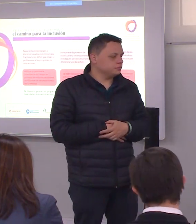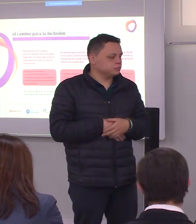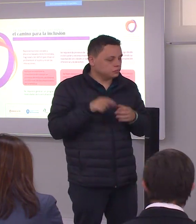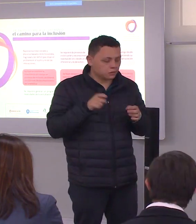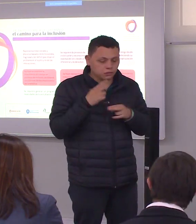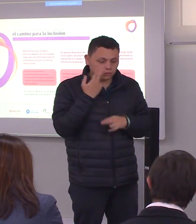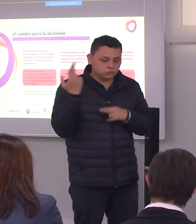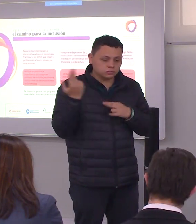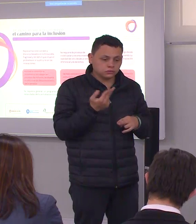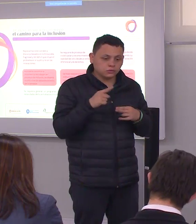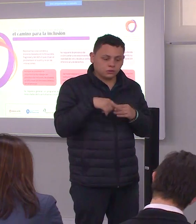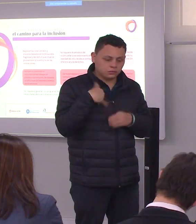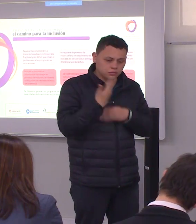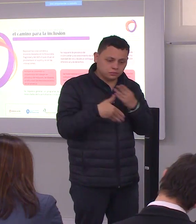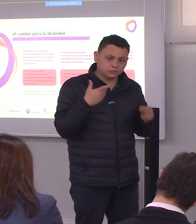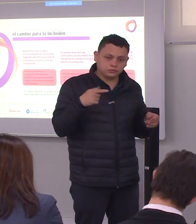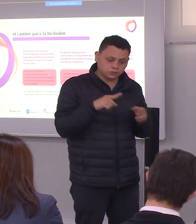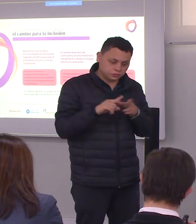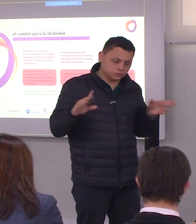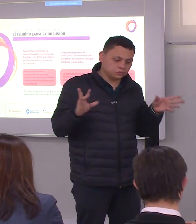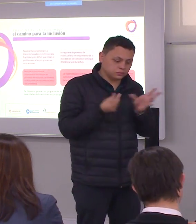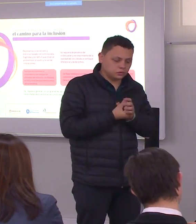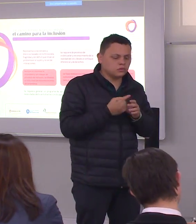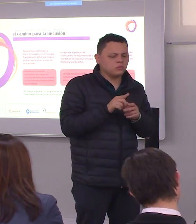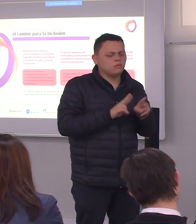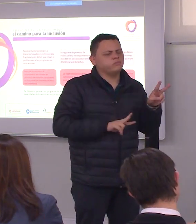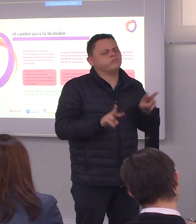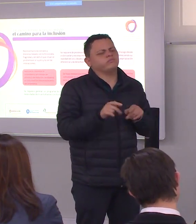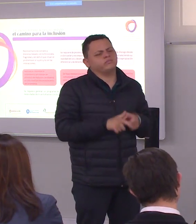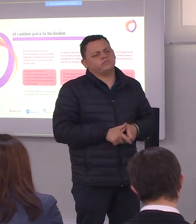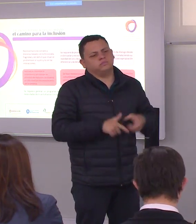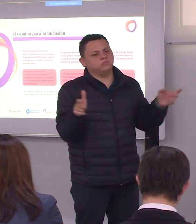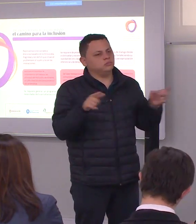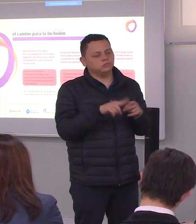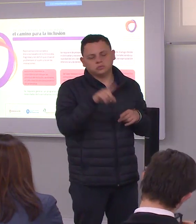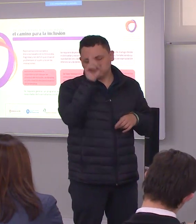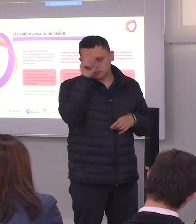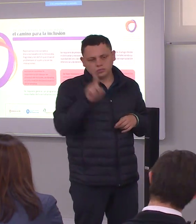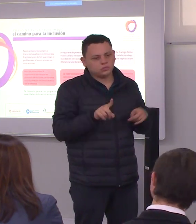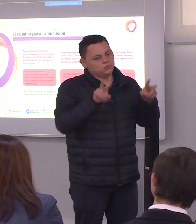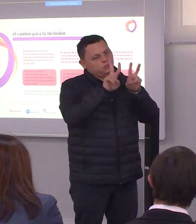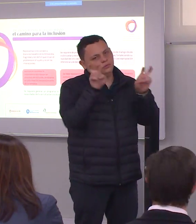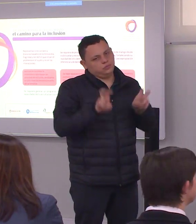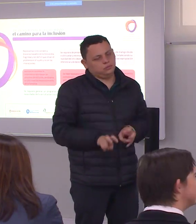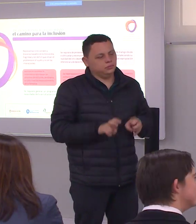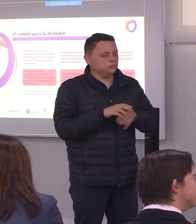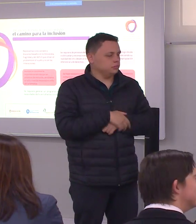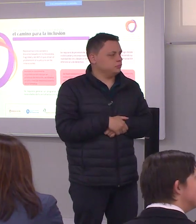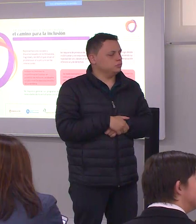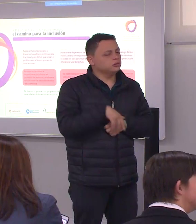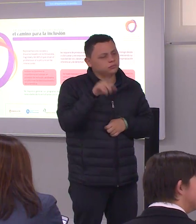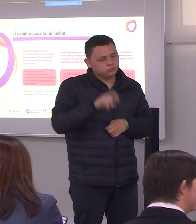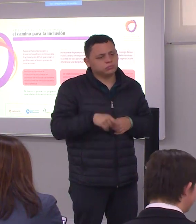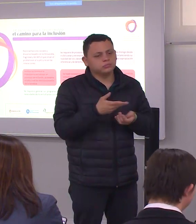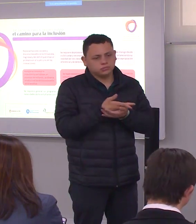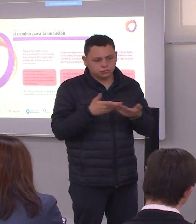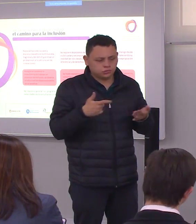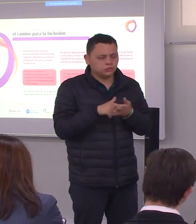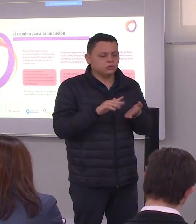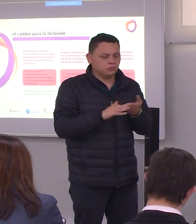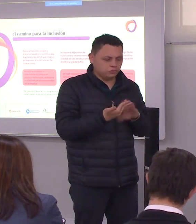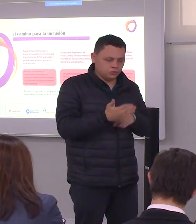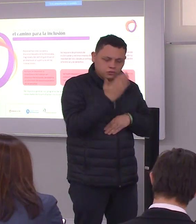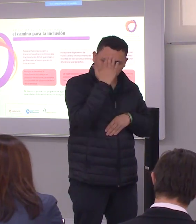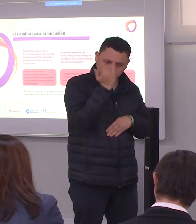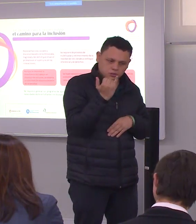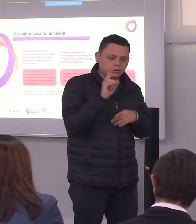la importancia de trabajar en procesos de inclusión se observa un alto nivel de desconocimiento de la temática se hace necesario el trabajo con comunidad